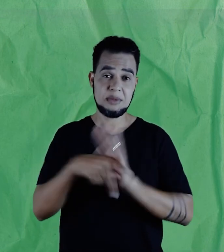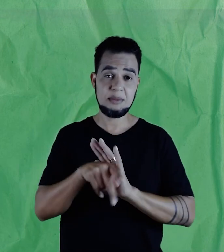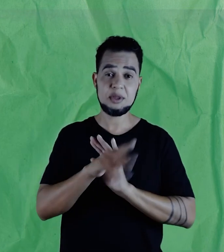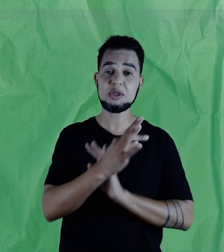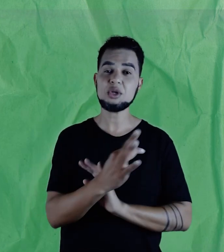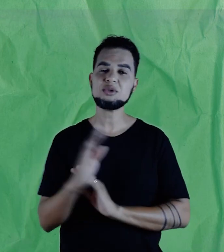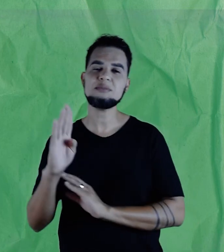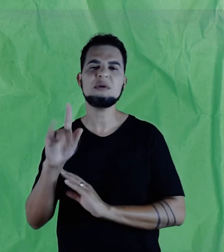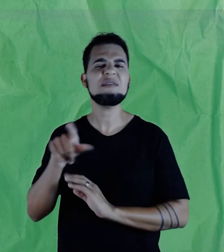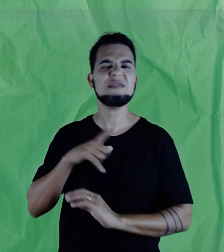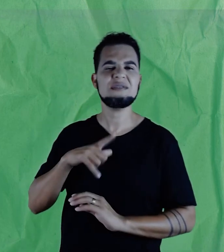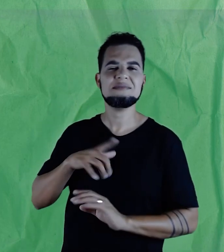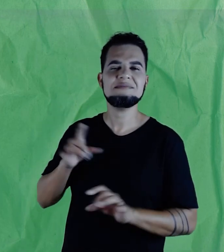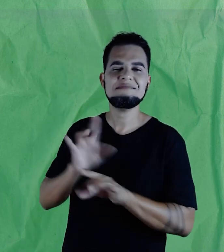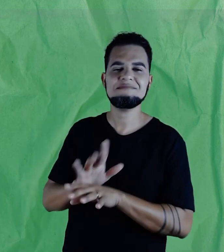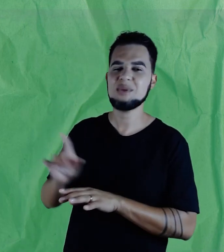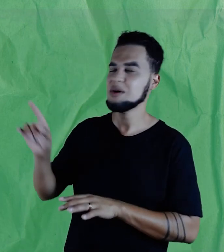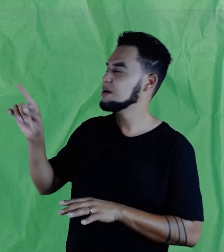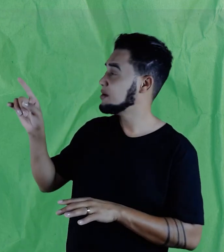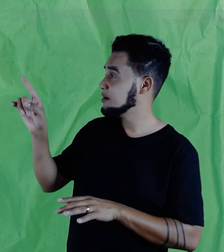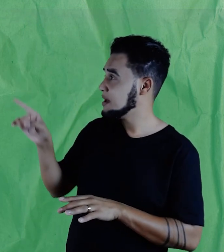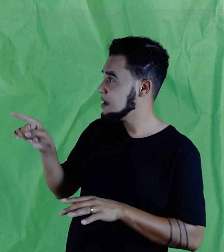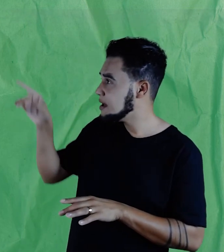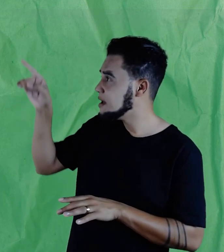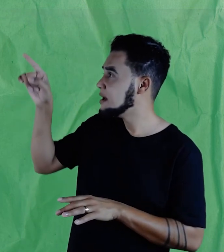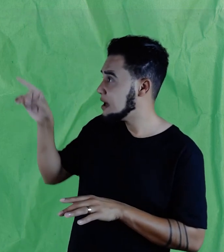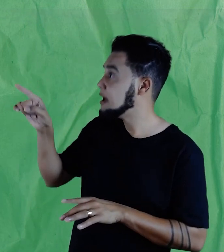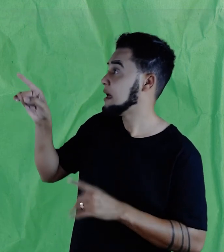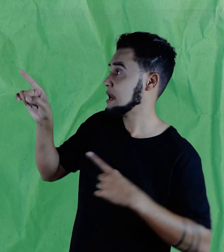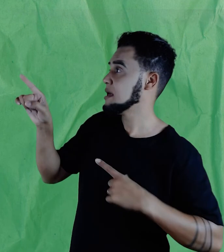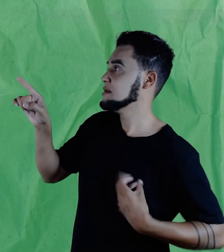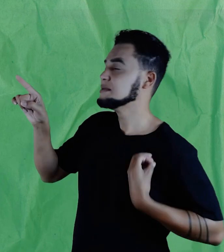Touchable Opacity, né? E tem ele aqui também